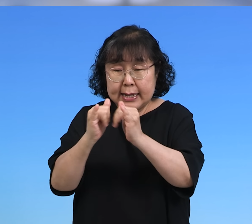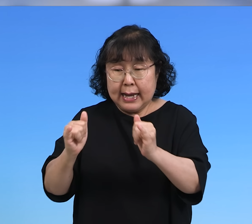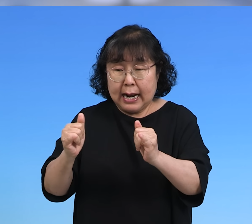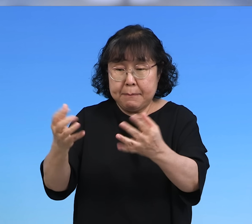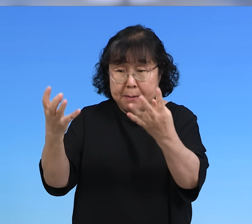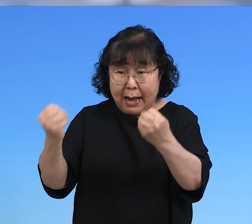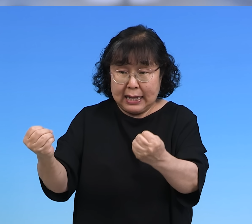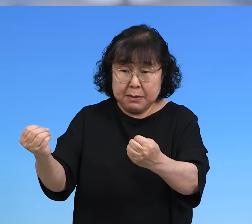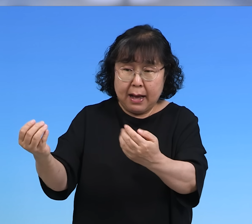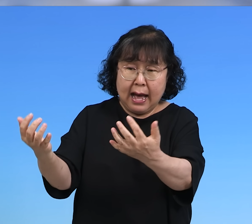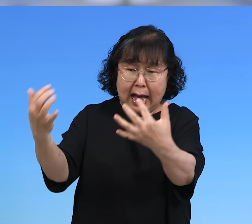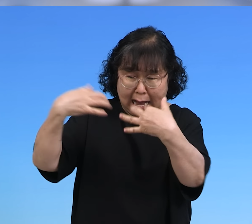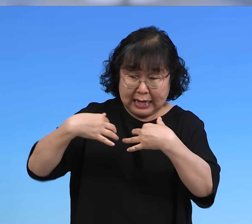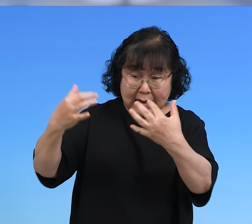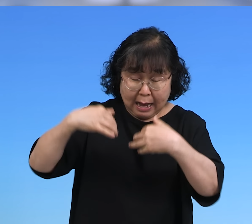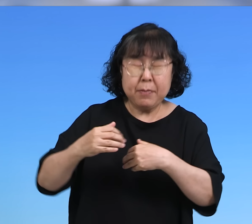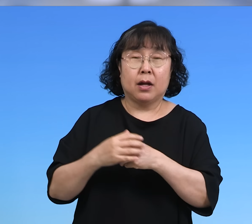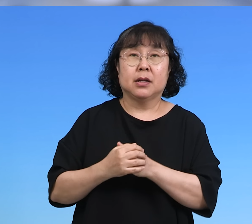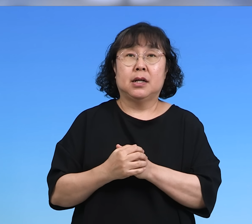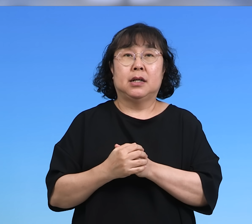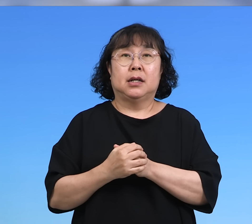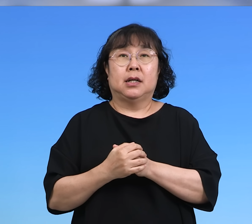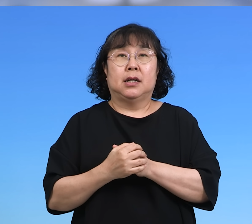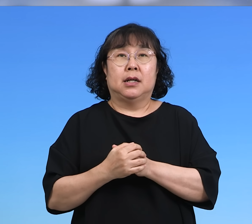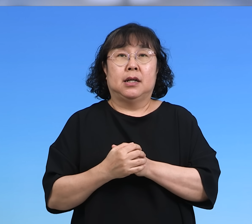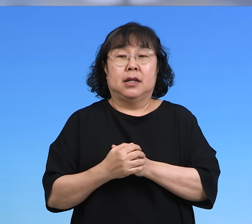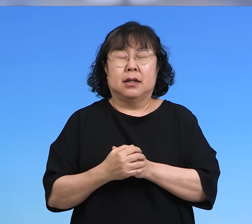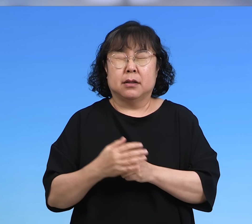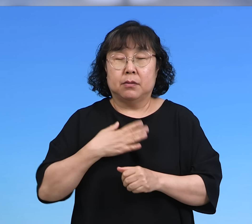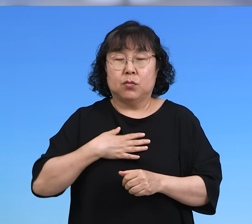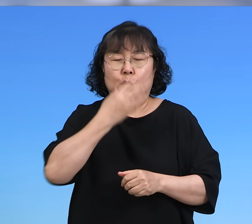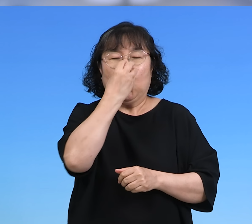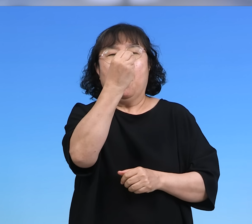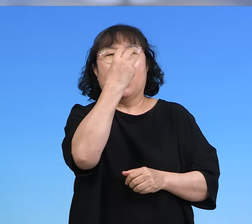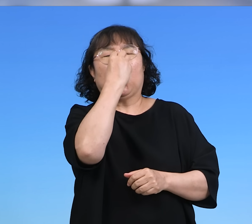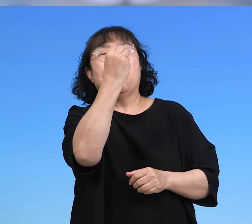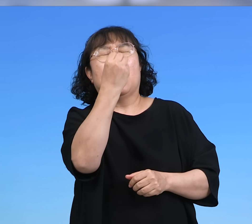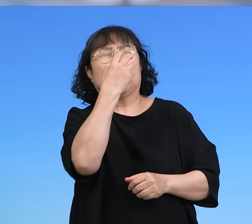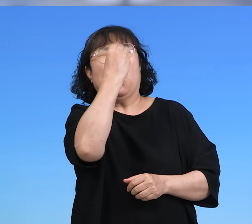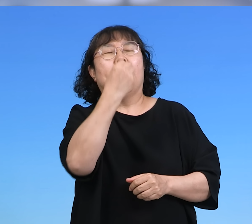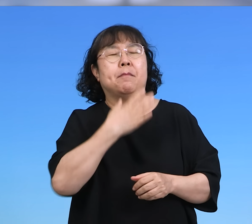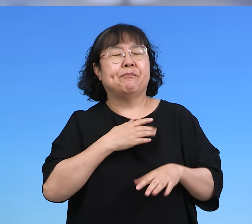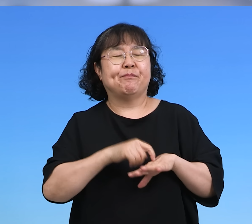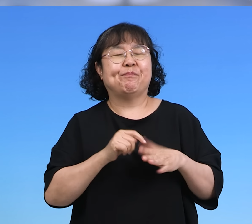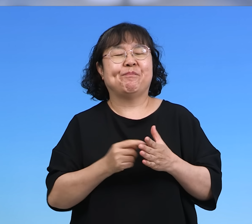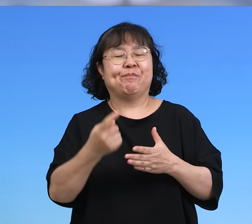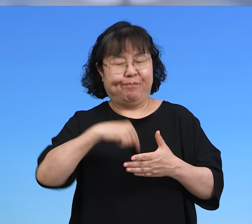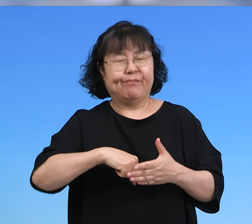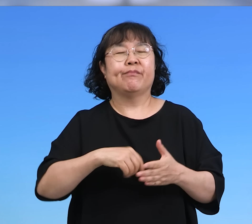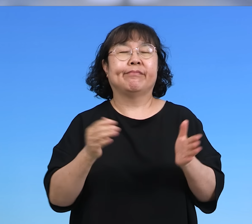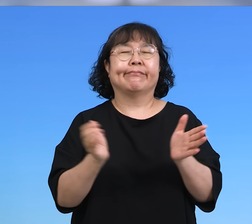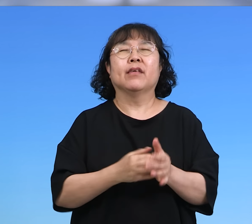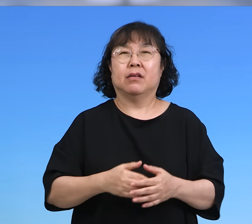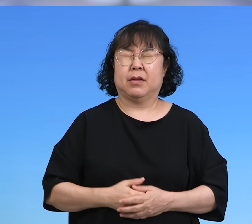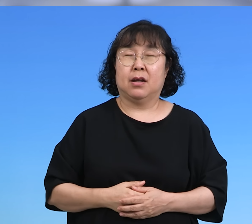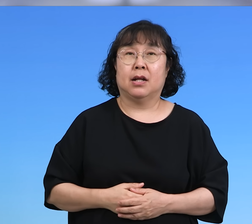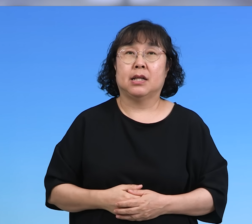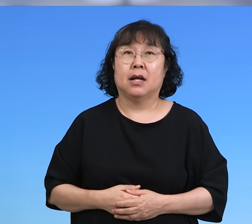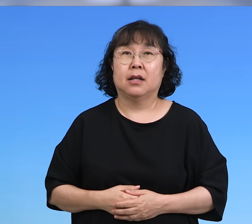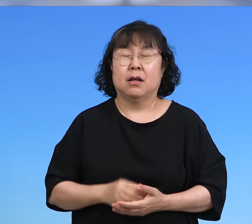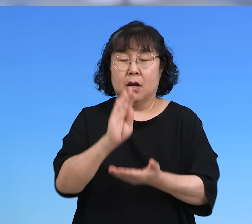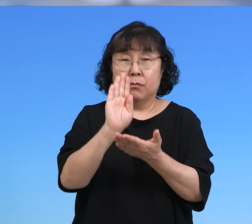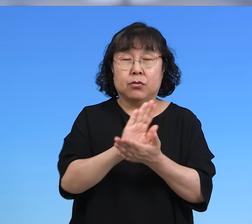이미 교만도 같이 들어가 있는 거예요. 저 장사 저렇게 안 되는 이유를 내가 알고 있지. 그러면서 분당 우리 교회가